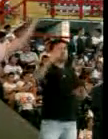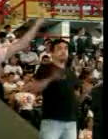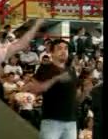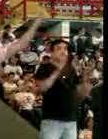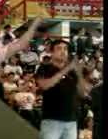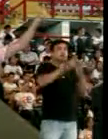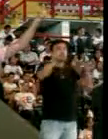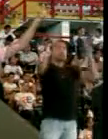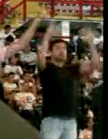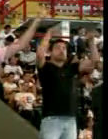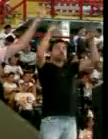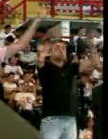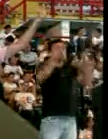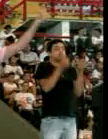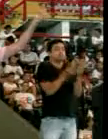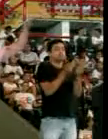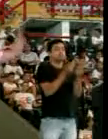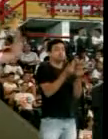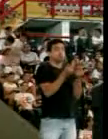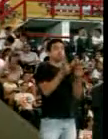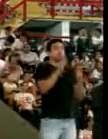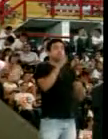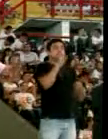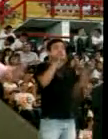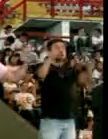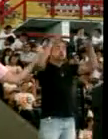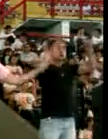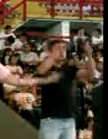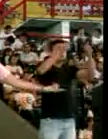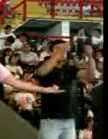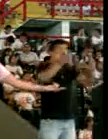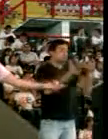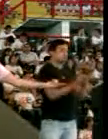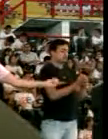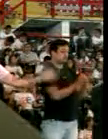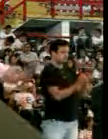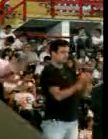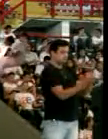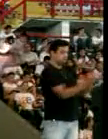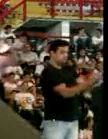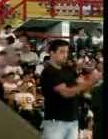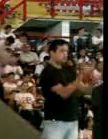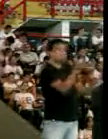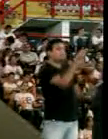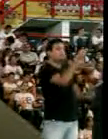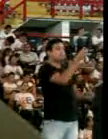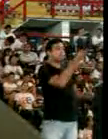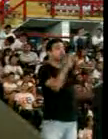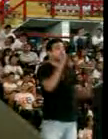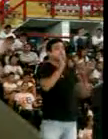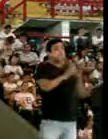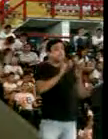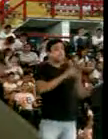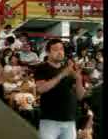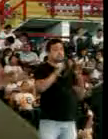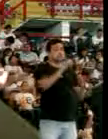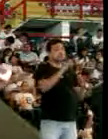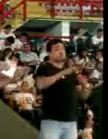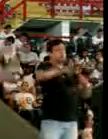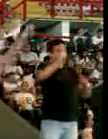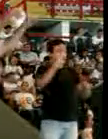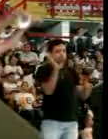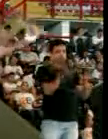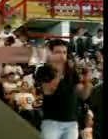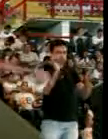Consequentemente, menos chuva. Se tem menos chuva, nasce menos planta. Quanto mais há